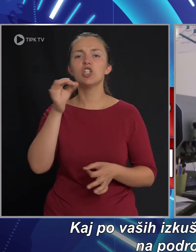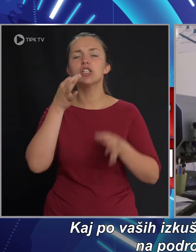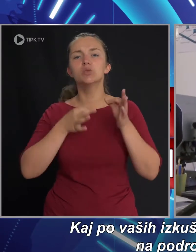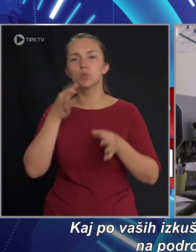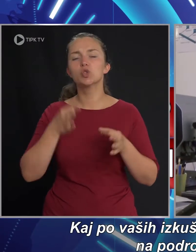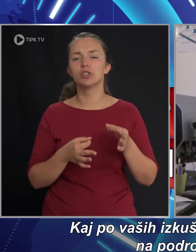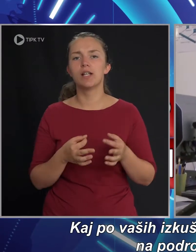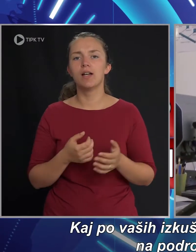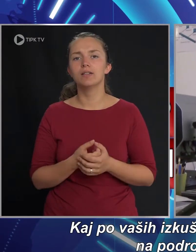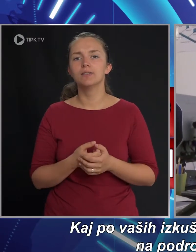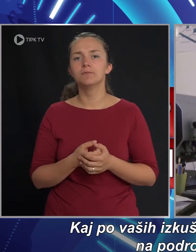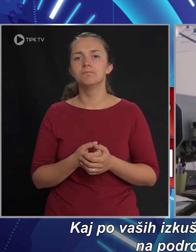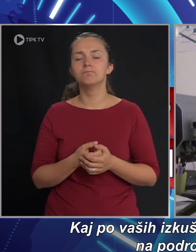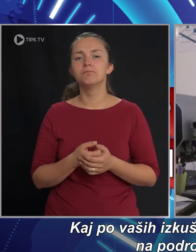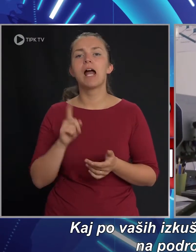vaših